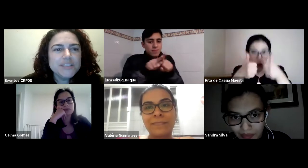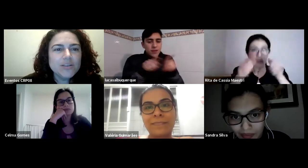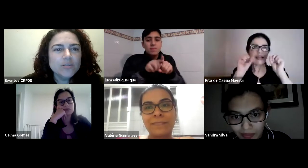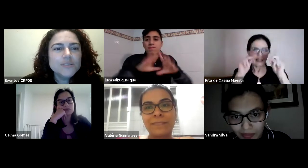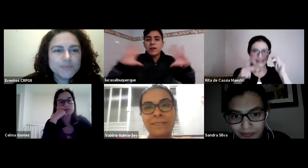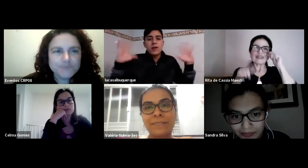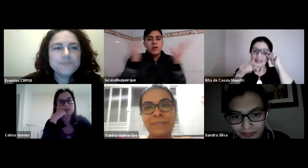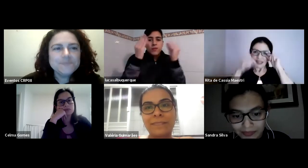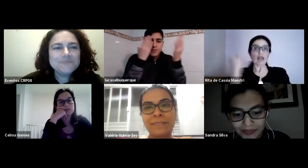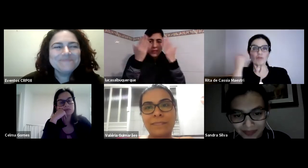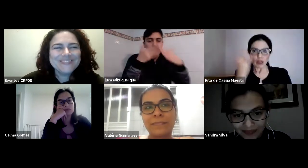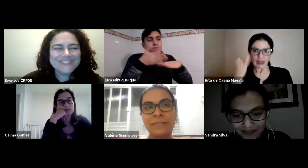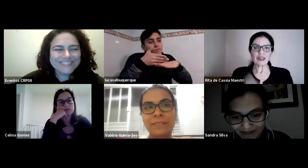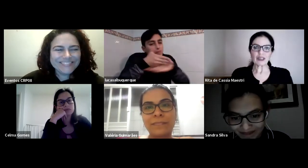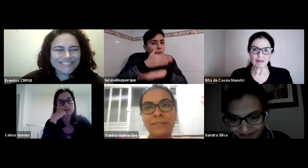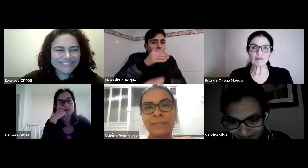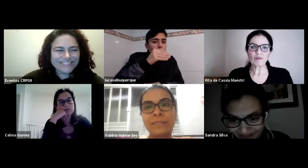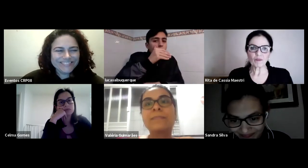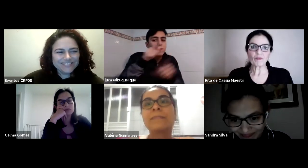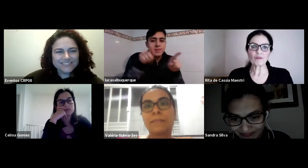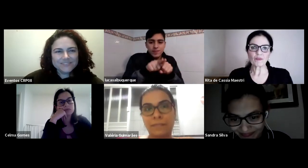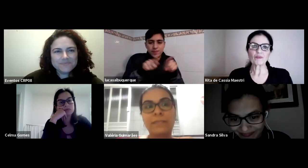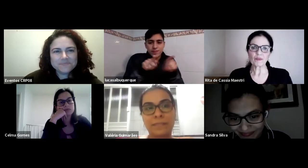os psicólogos. Uhum. É